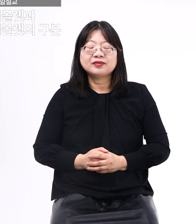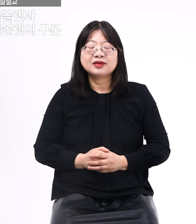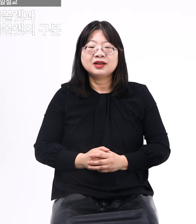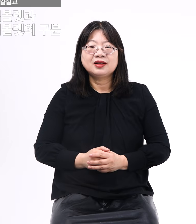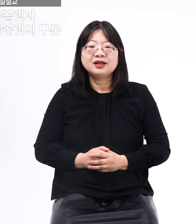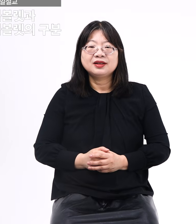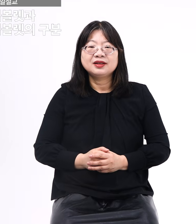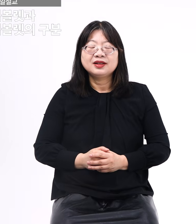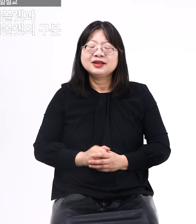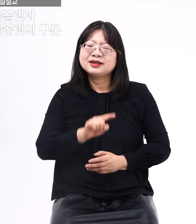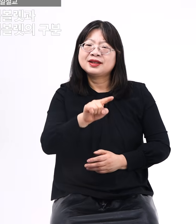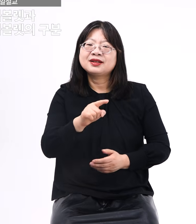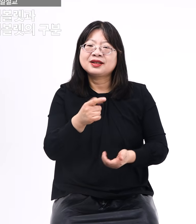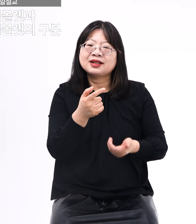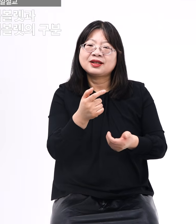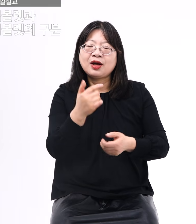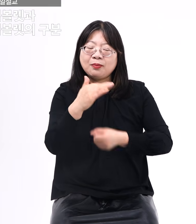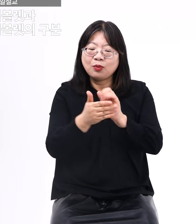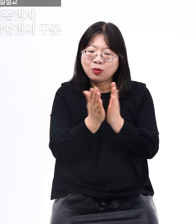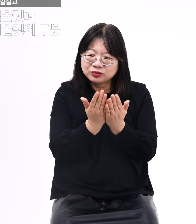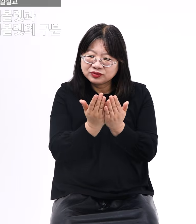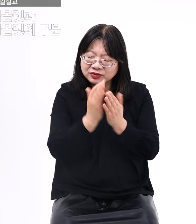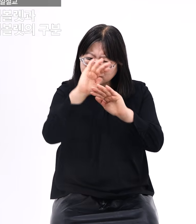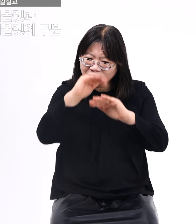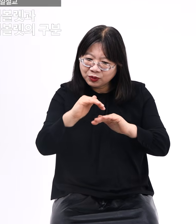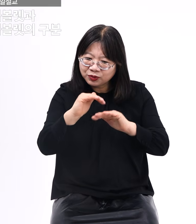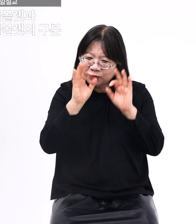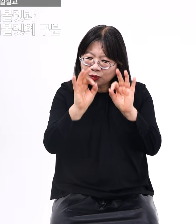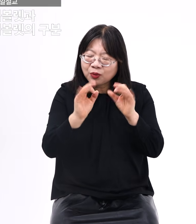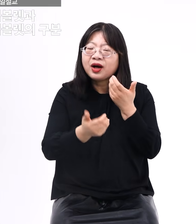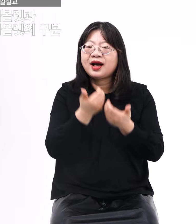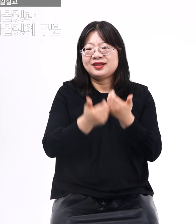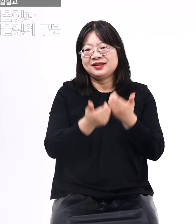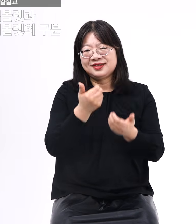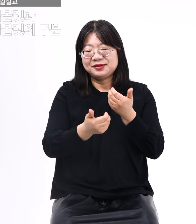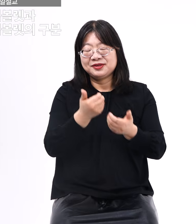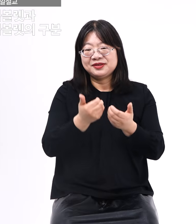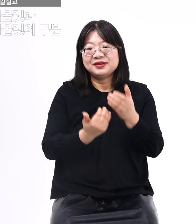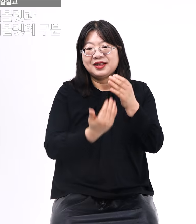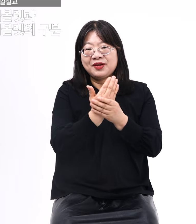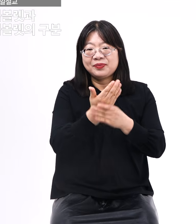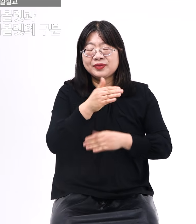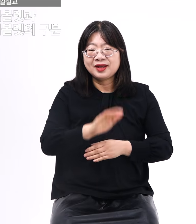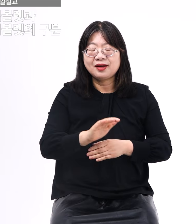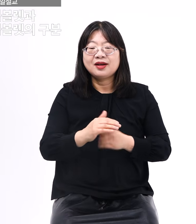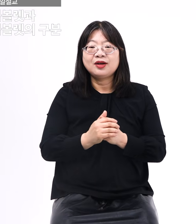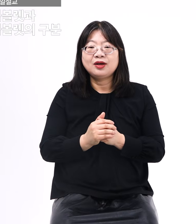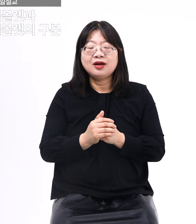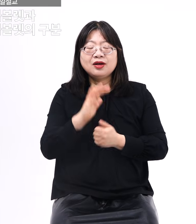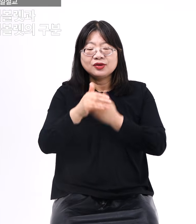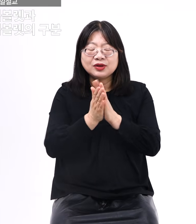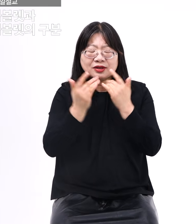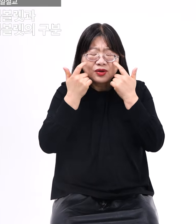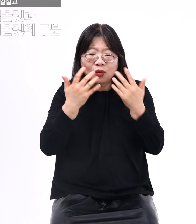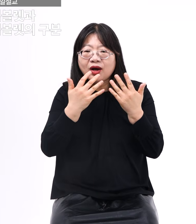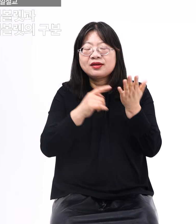갈등이에요. 그래서 여기에 아주 성경이 정확하게 레퍼런스 구절을 갖고 있지